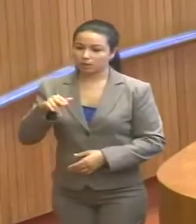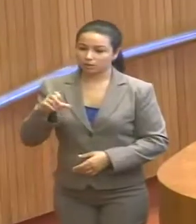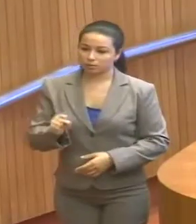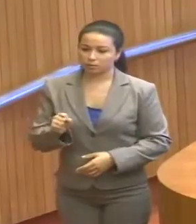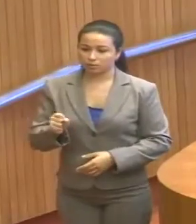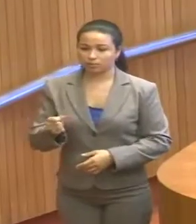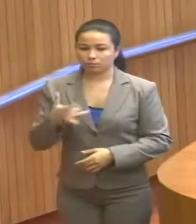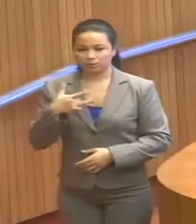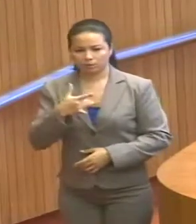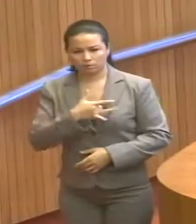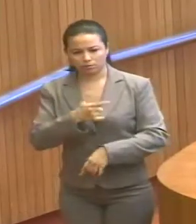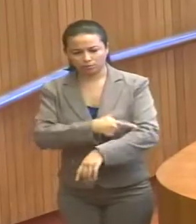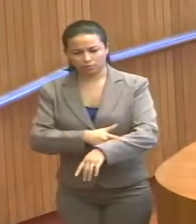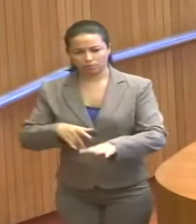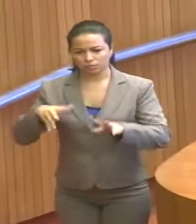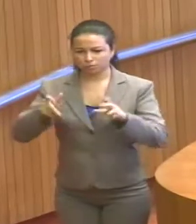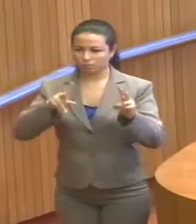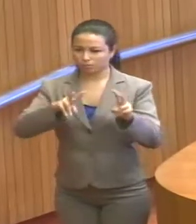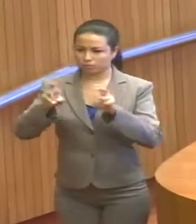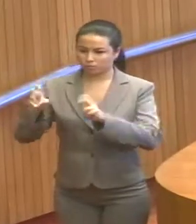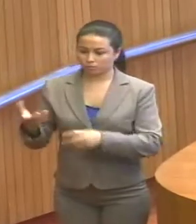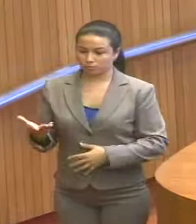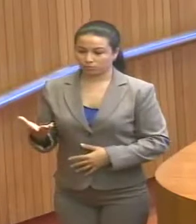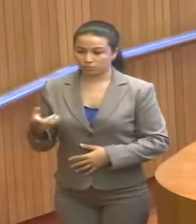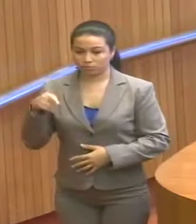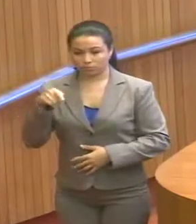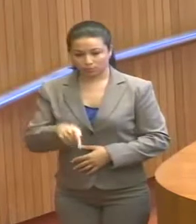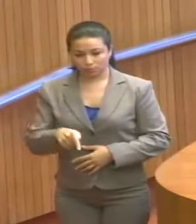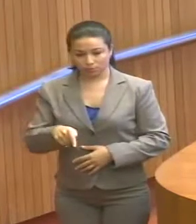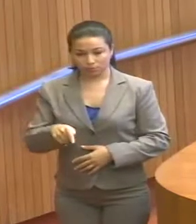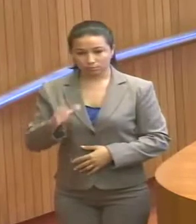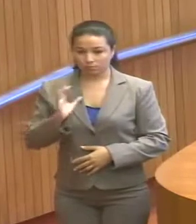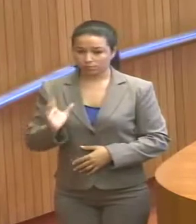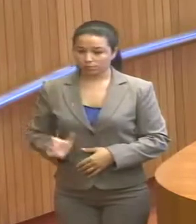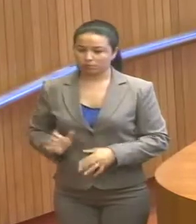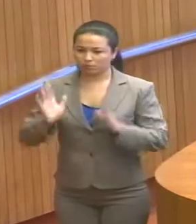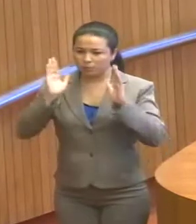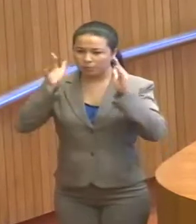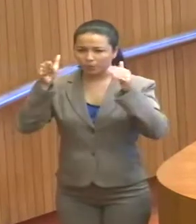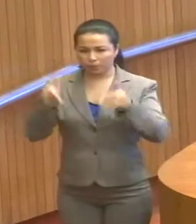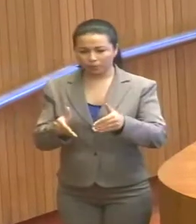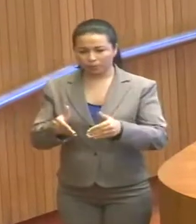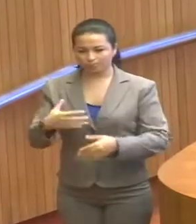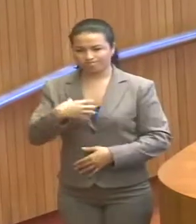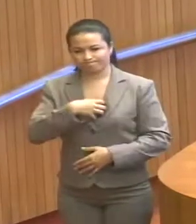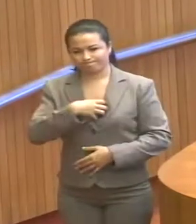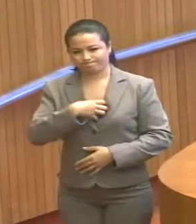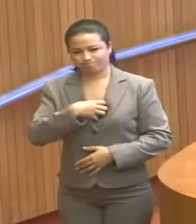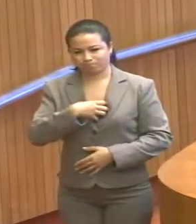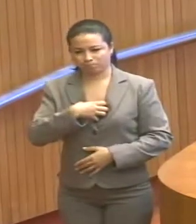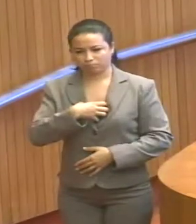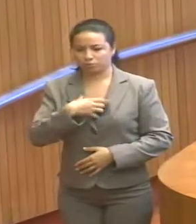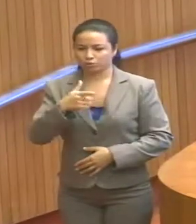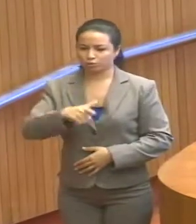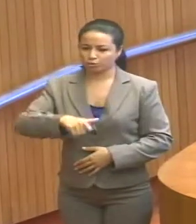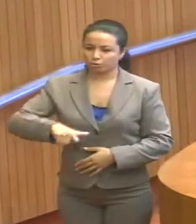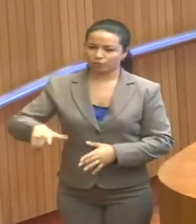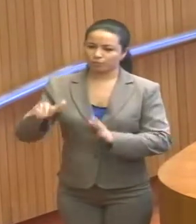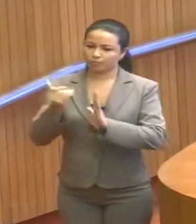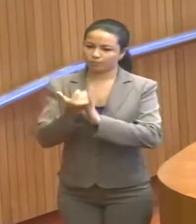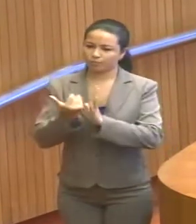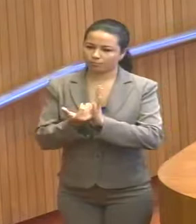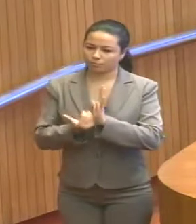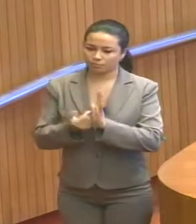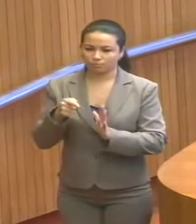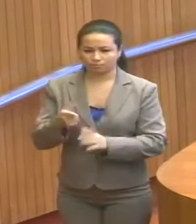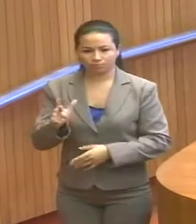da saúde, da educação, para todas as áreas. E nesse quesito ali específico, infelizmente, mais uma vez o planejamento à